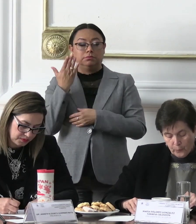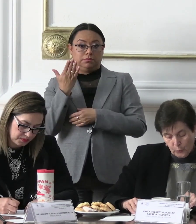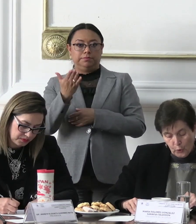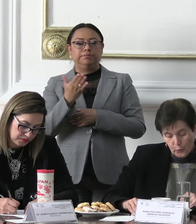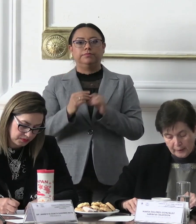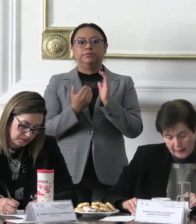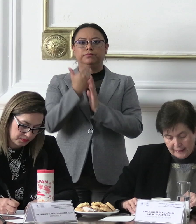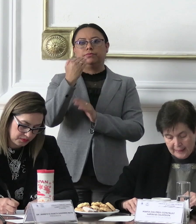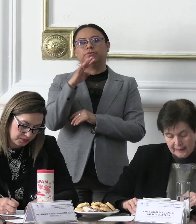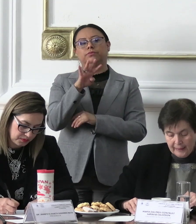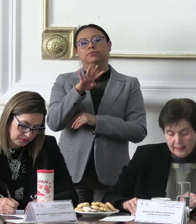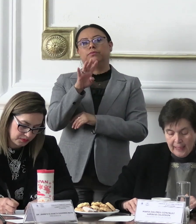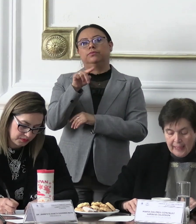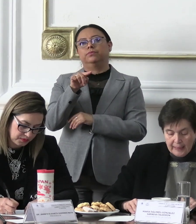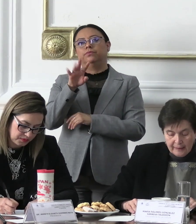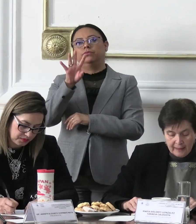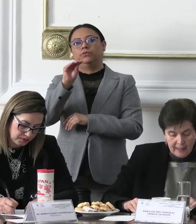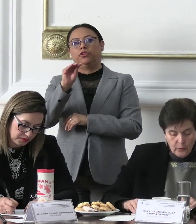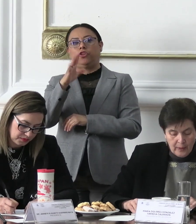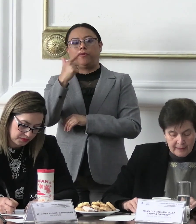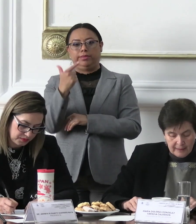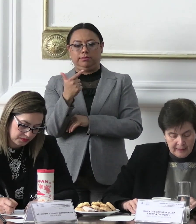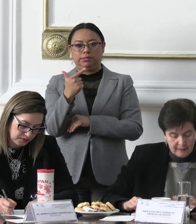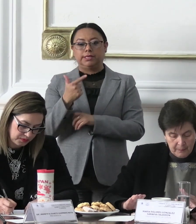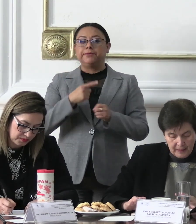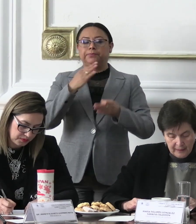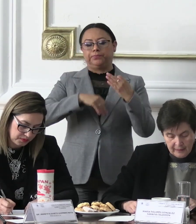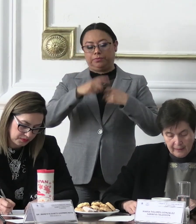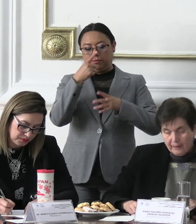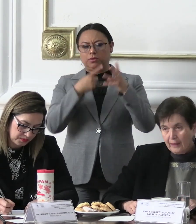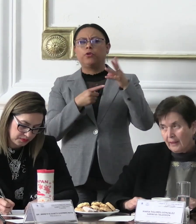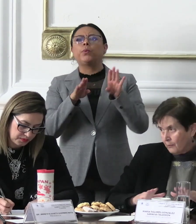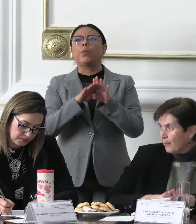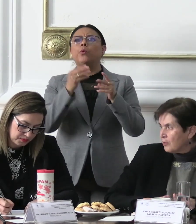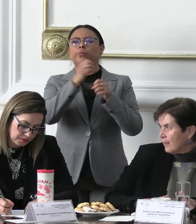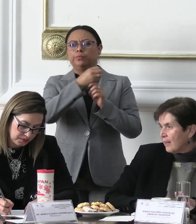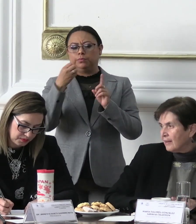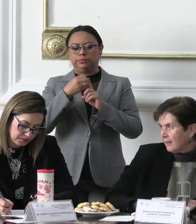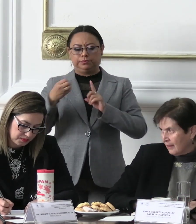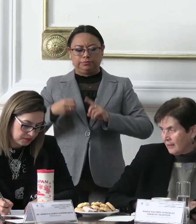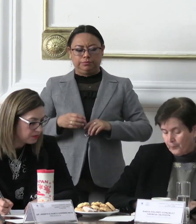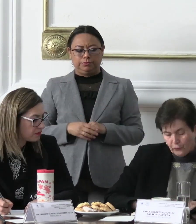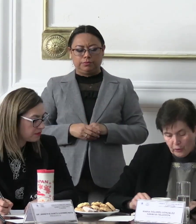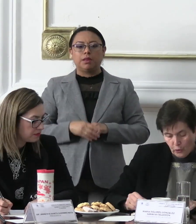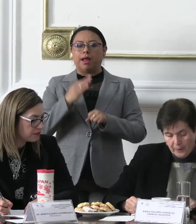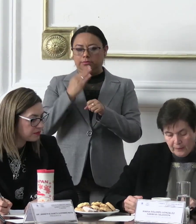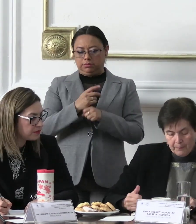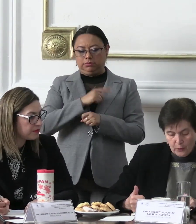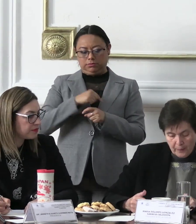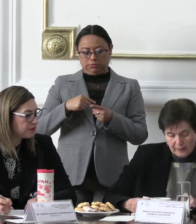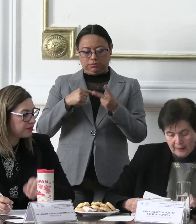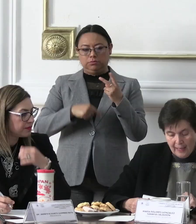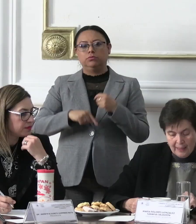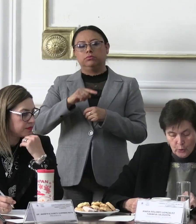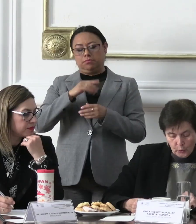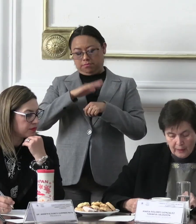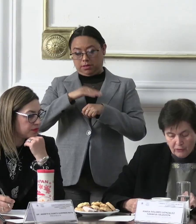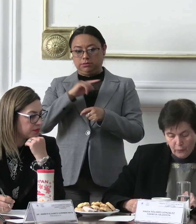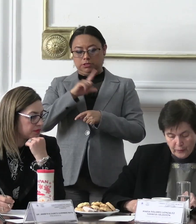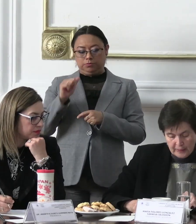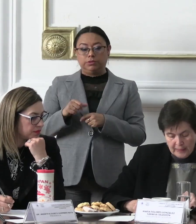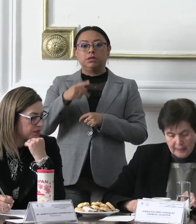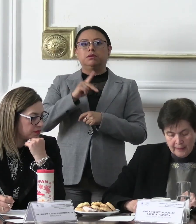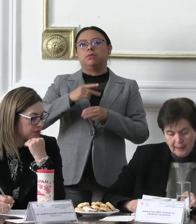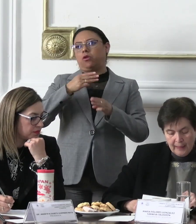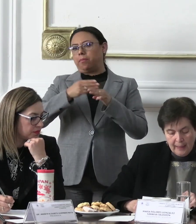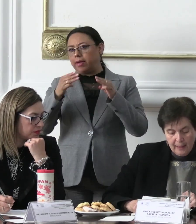de 4.97, integrado de la siguiente manera. Les vamos a dar el detalle posteriormente, pero material y útiles